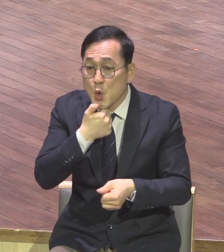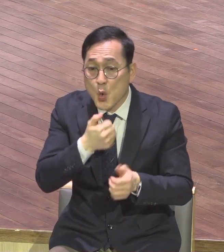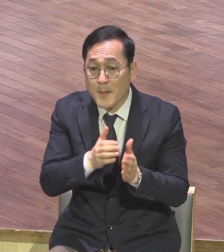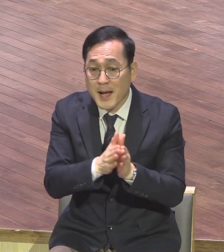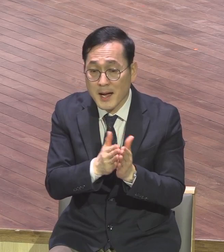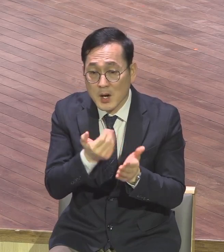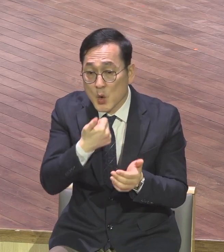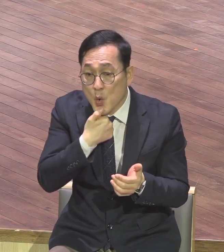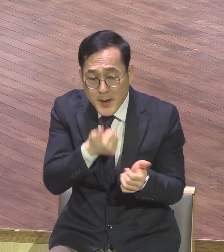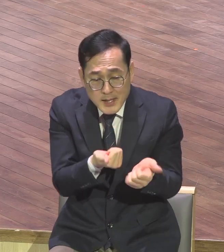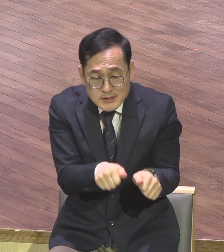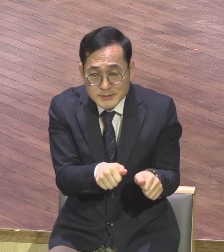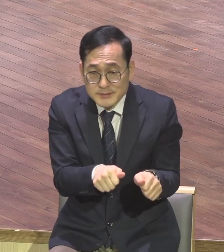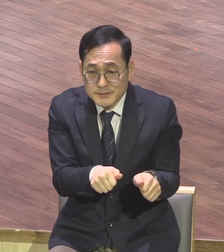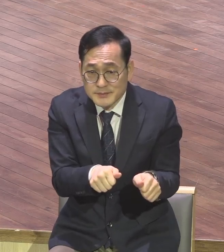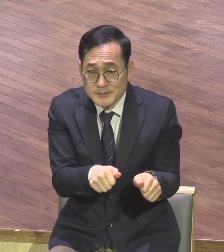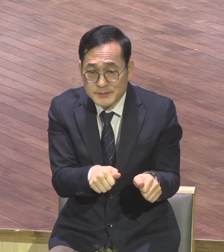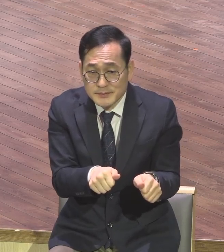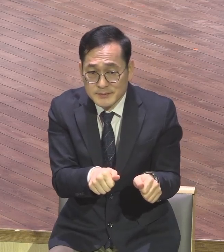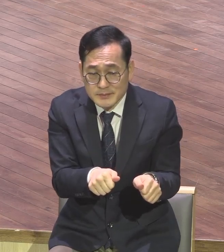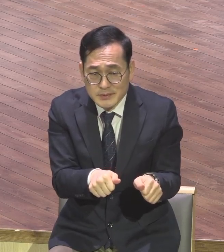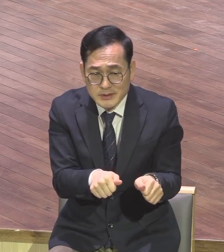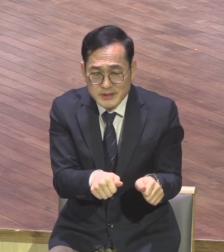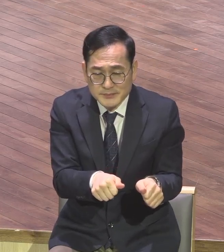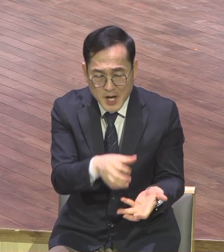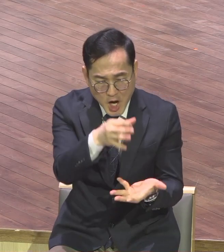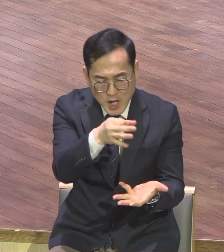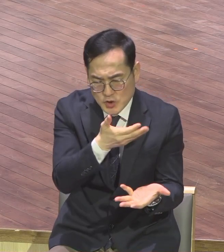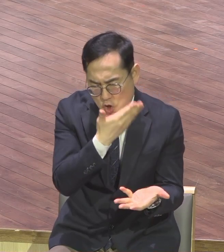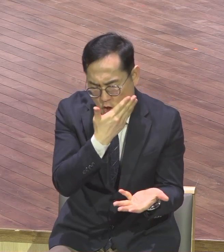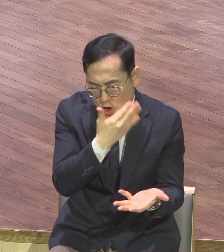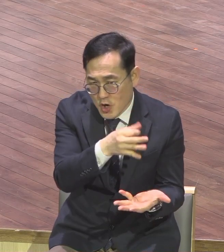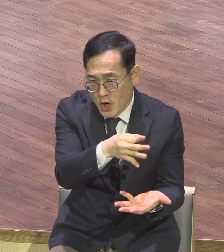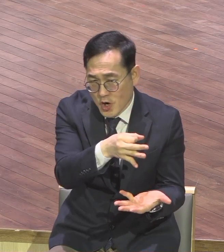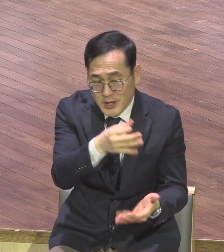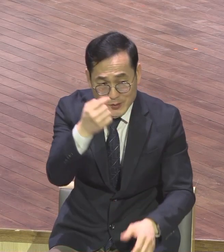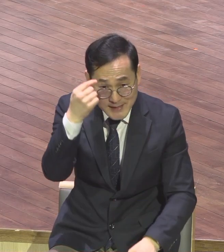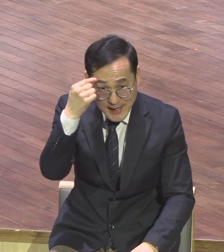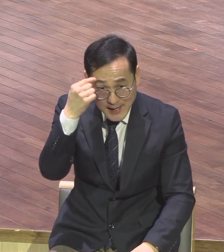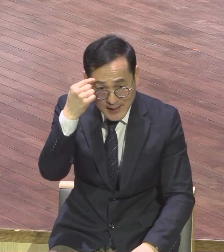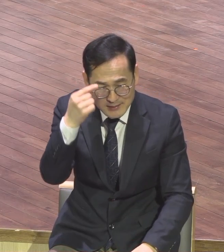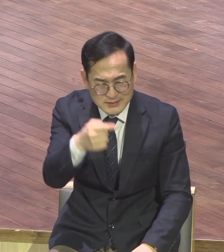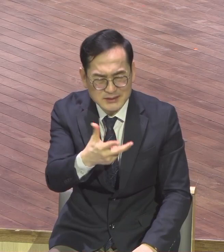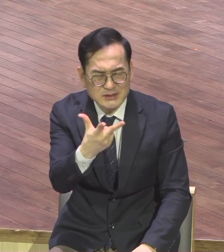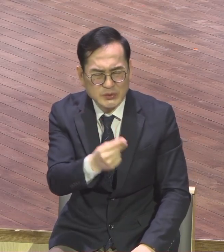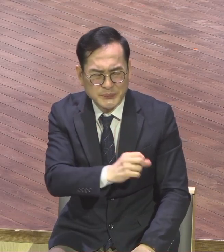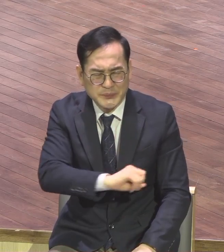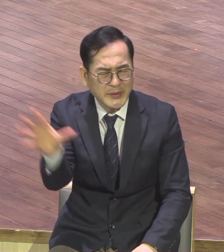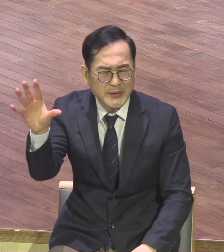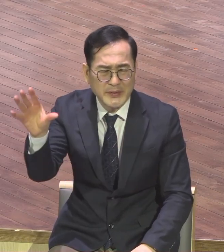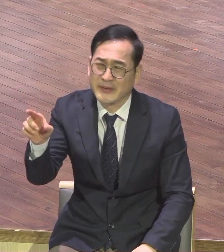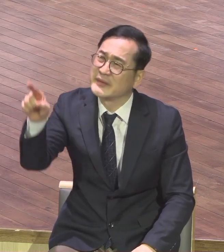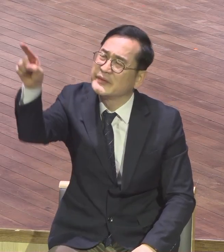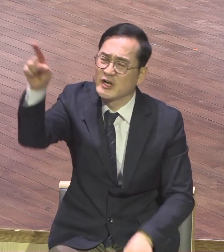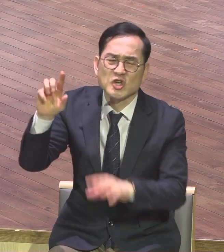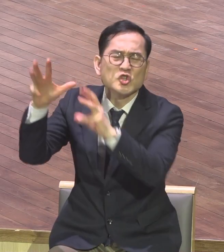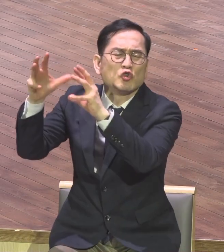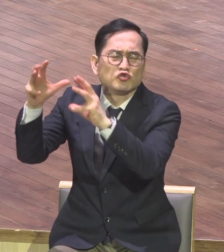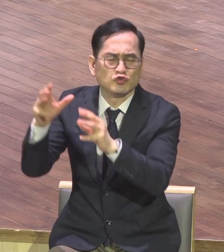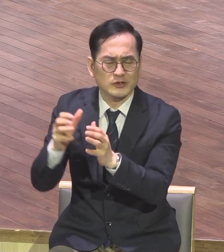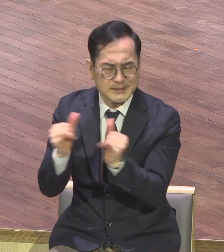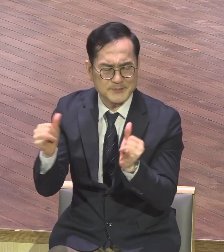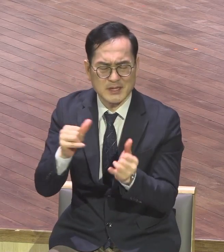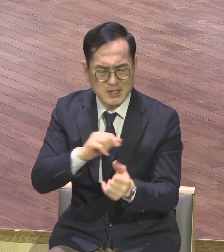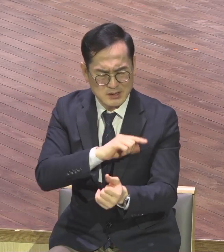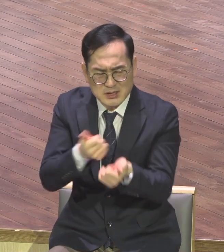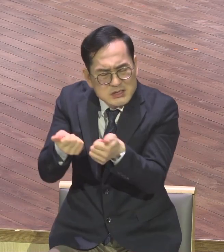있게 생각하고 있는 이 빌립보 사람들을 가치 인식에 경종 울리는 말씀이에요. 그것이